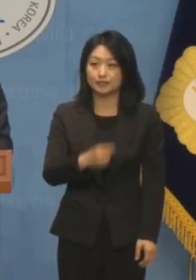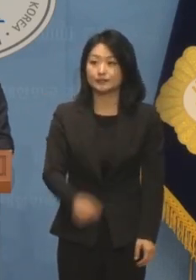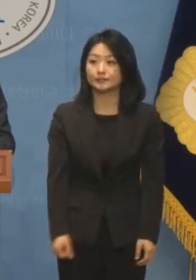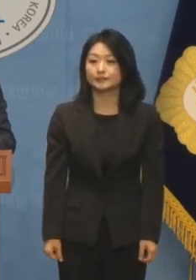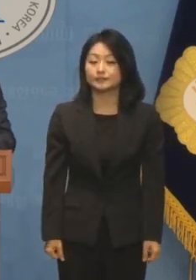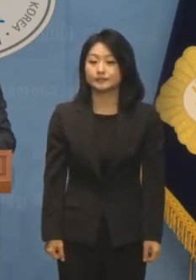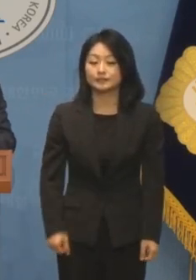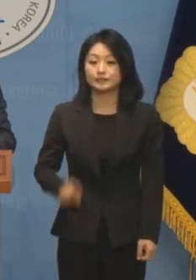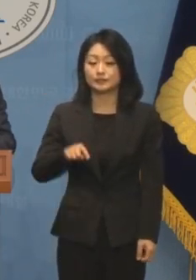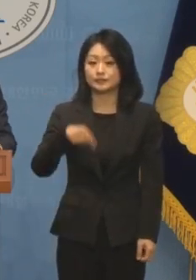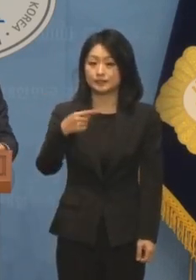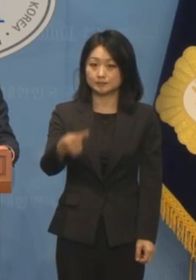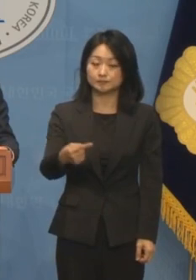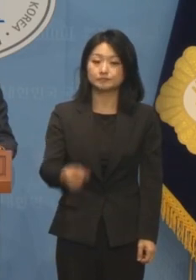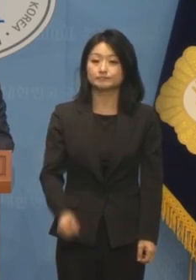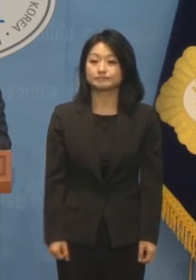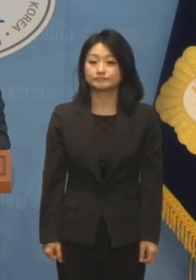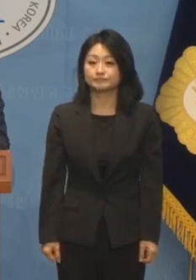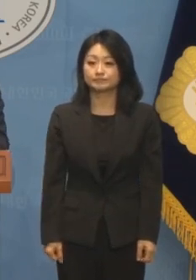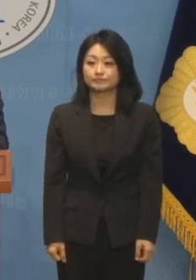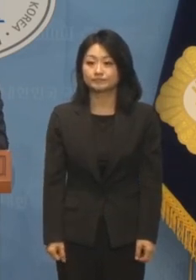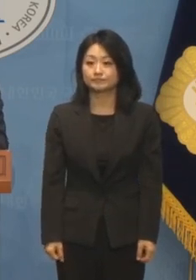다음 것도 하겠습니다.